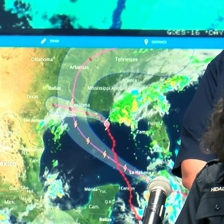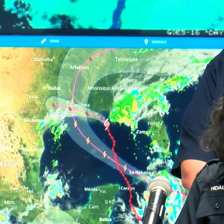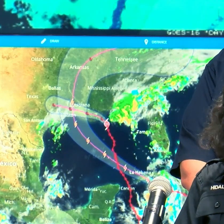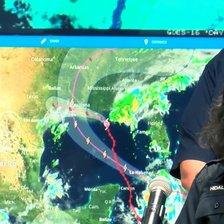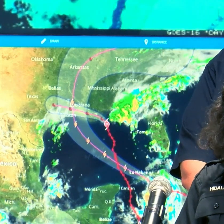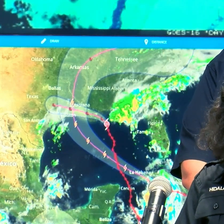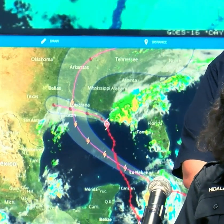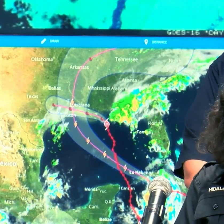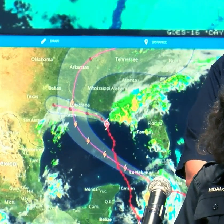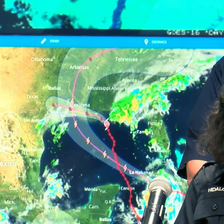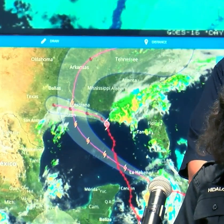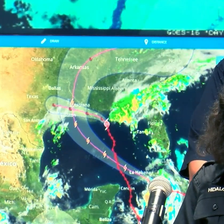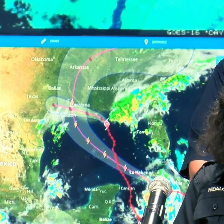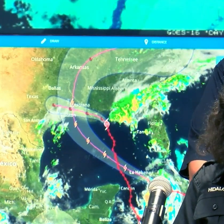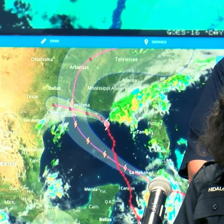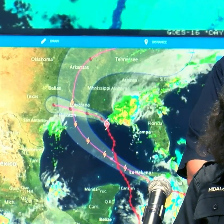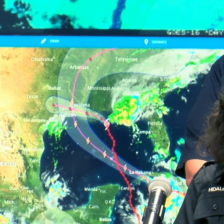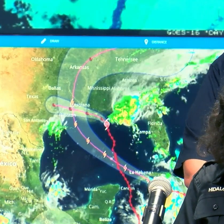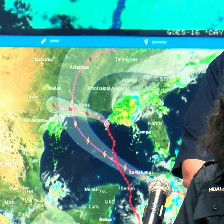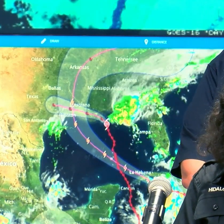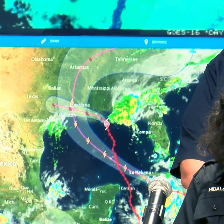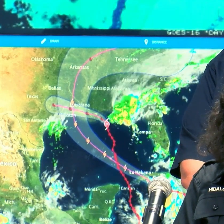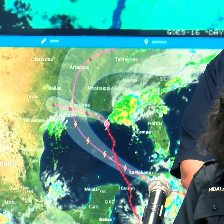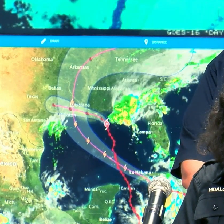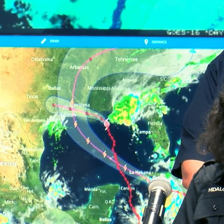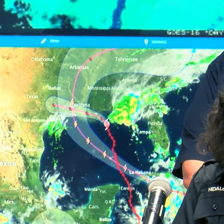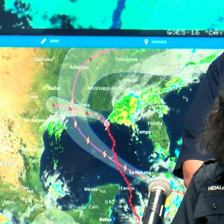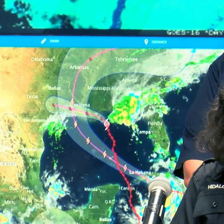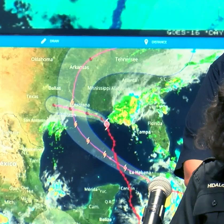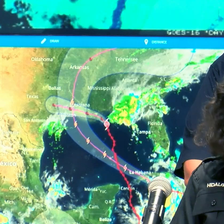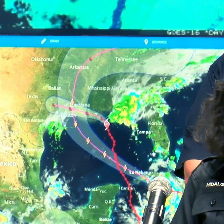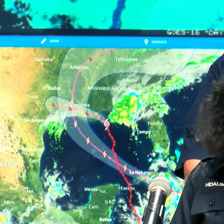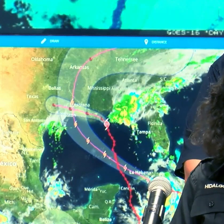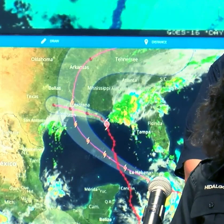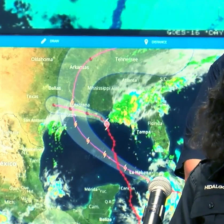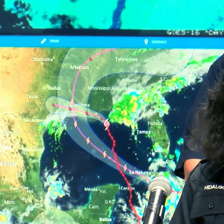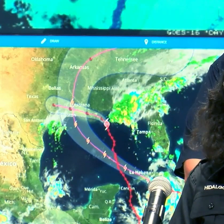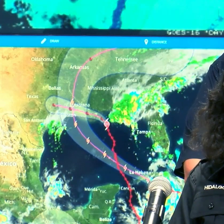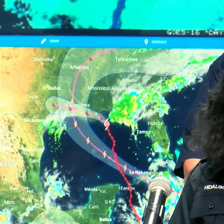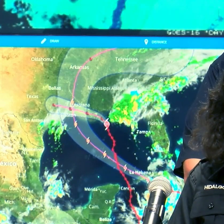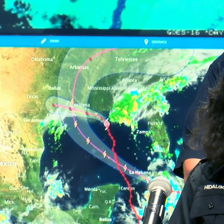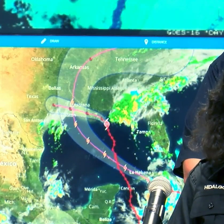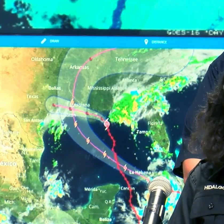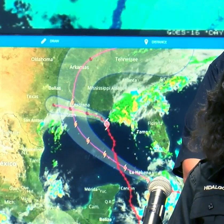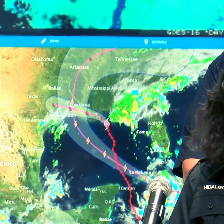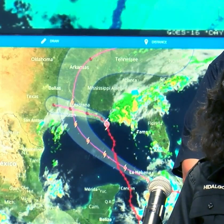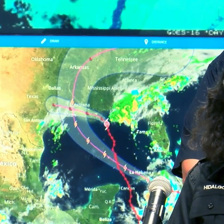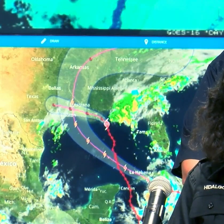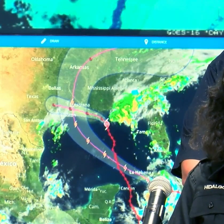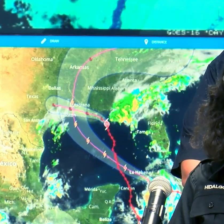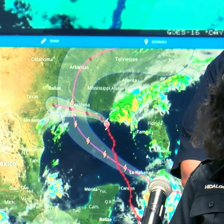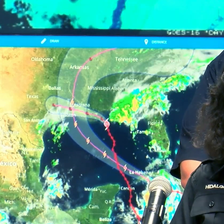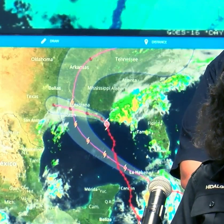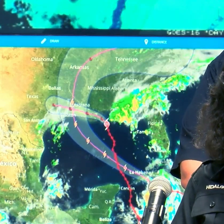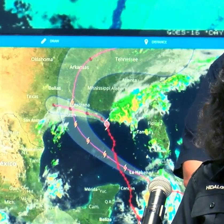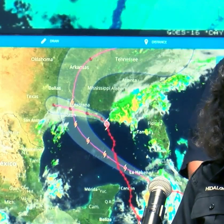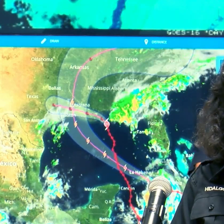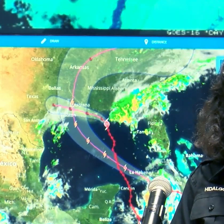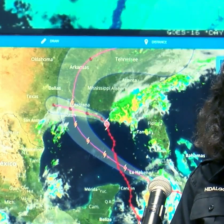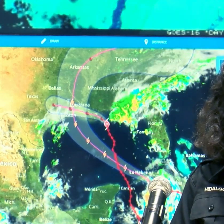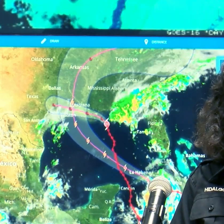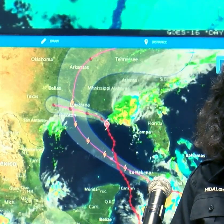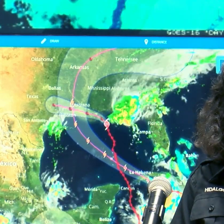I-10. Entonces, tener en mente todo eso y saber que esto lo